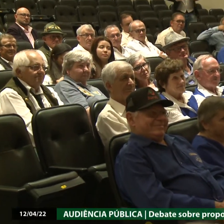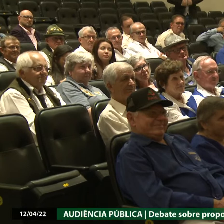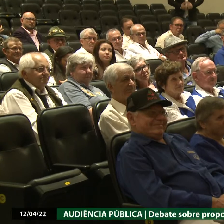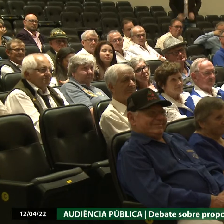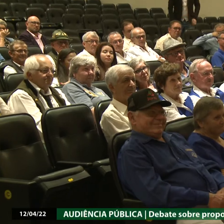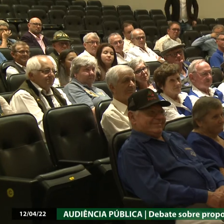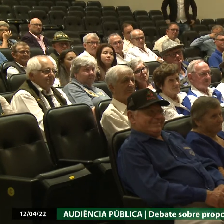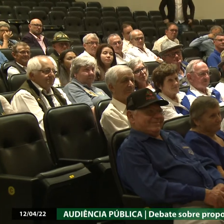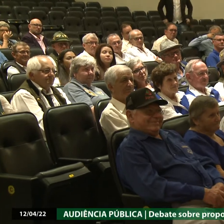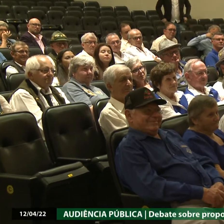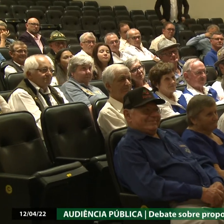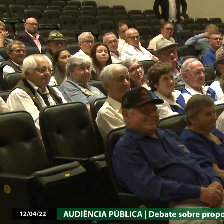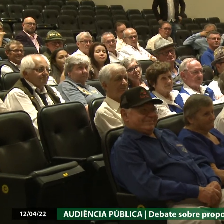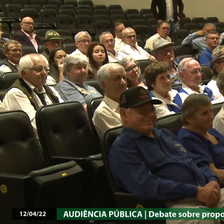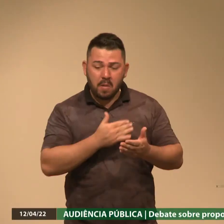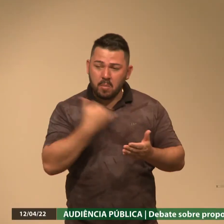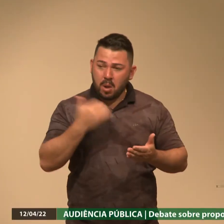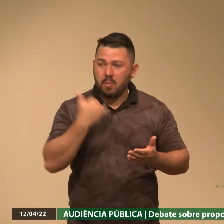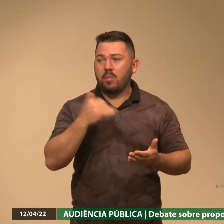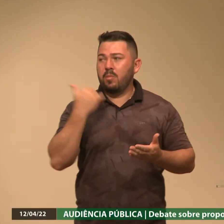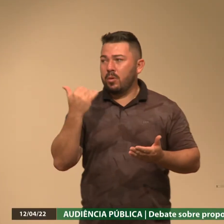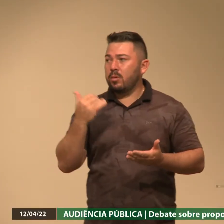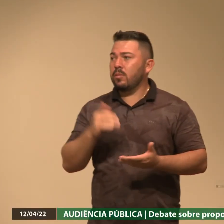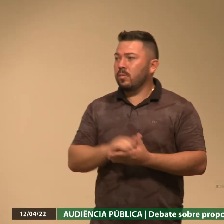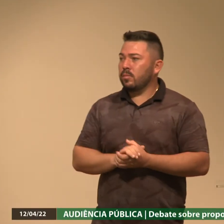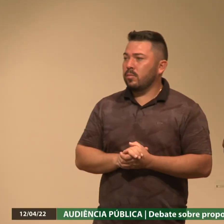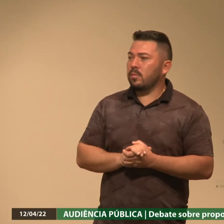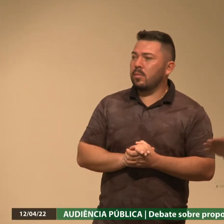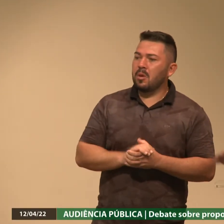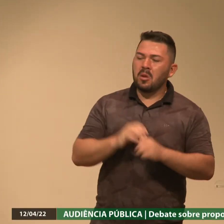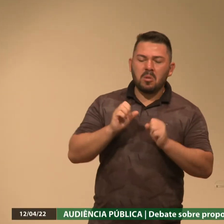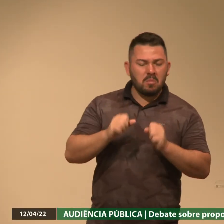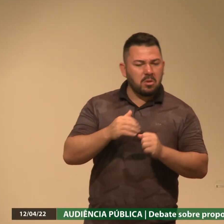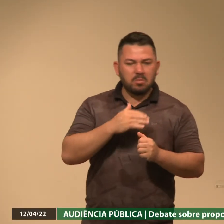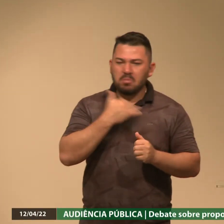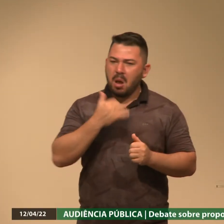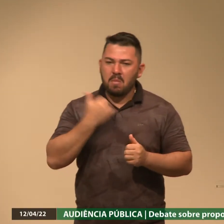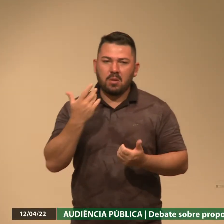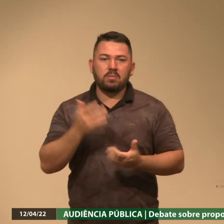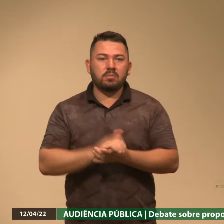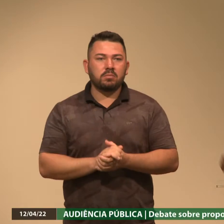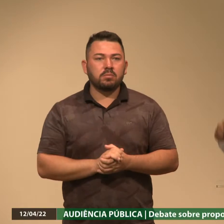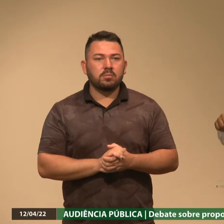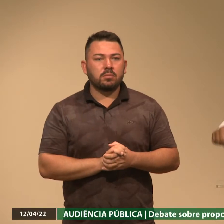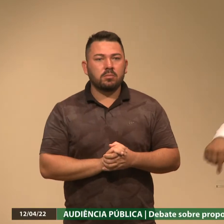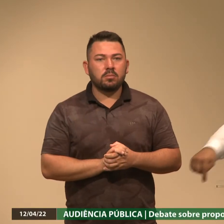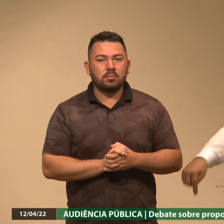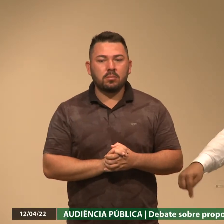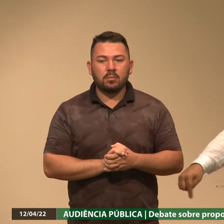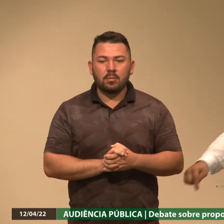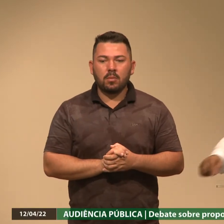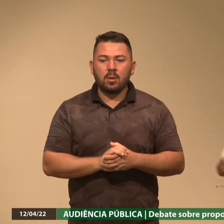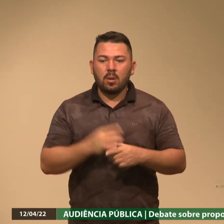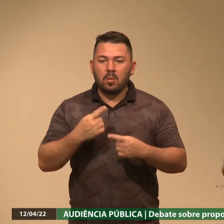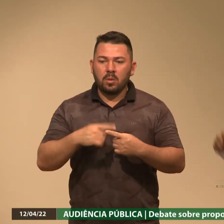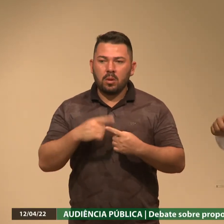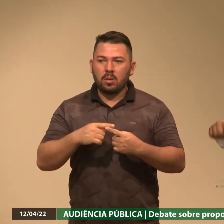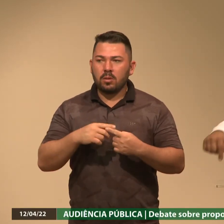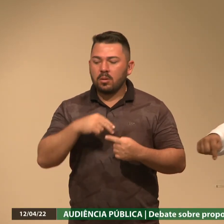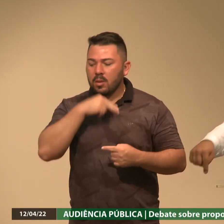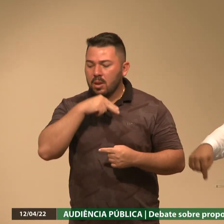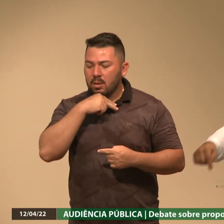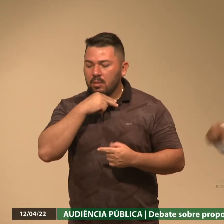pode internar que estavam tudo morto e pode internar estavam tudo morto sem que você fazer o nosso neto